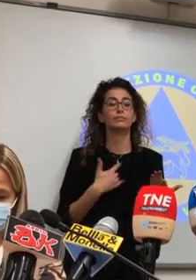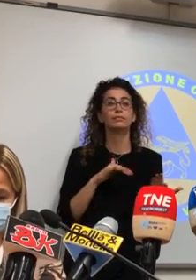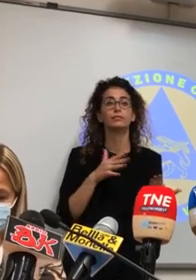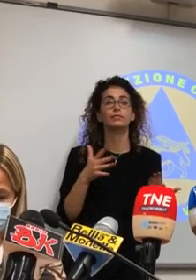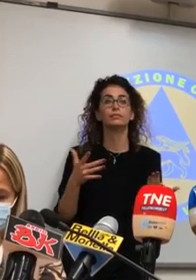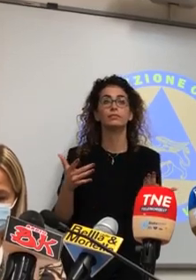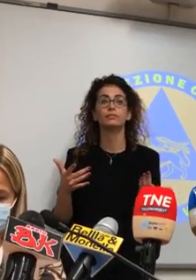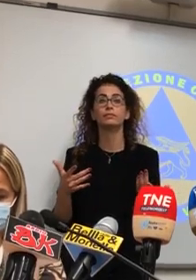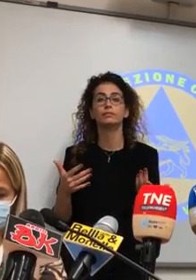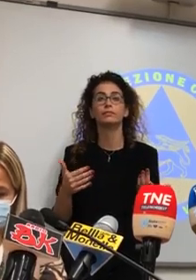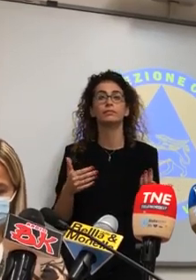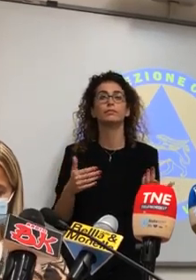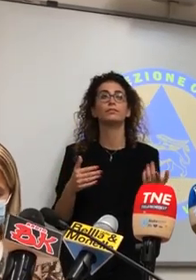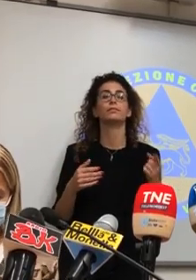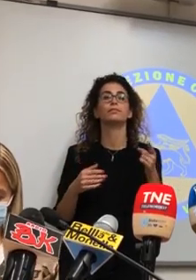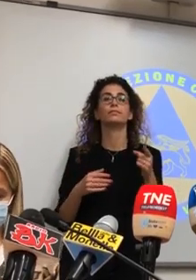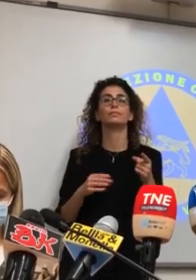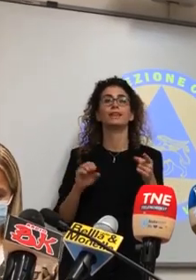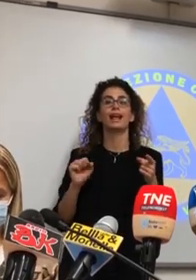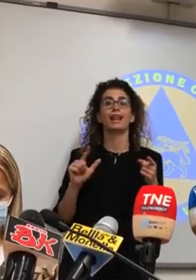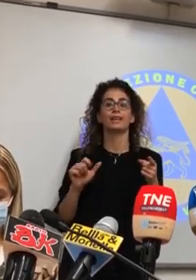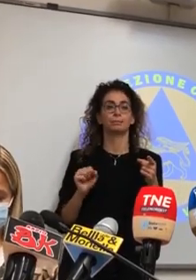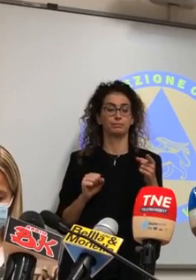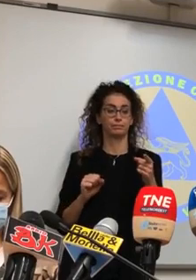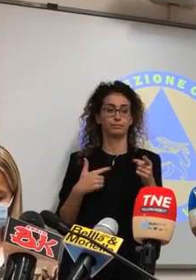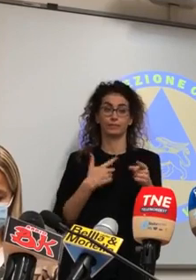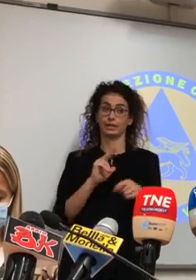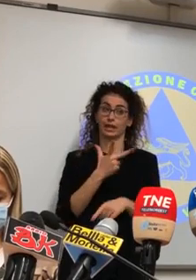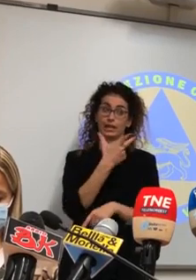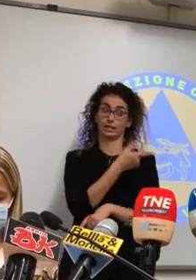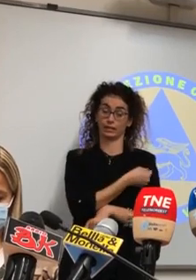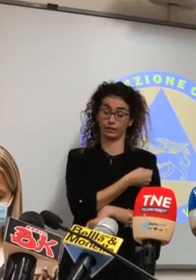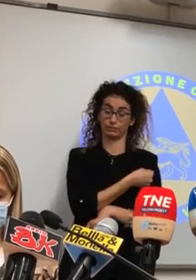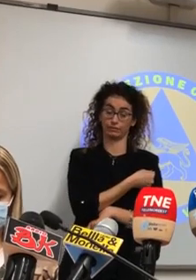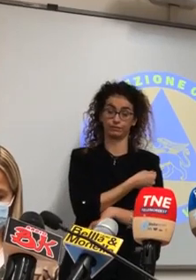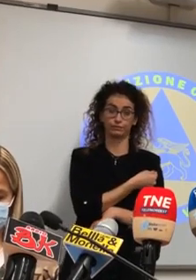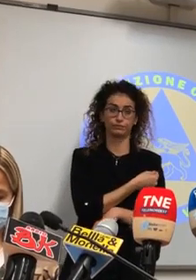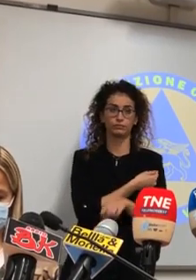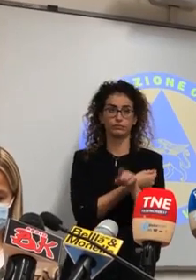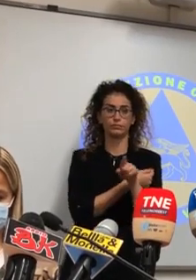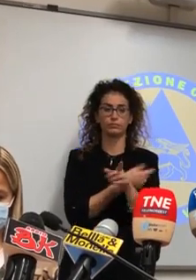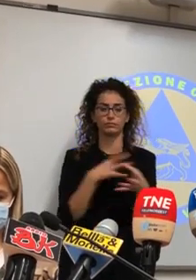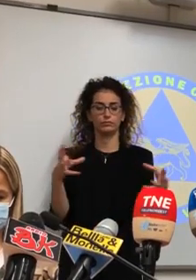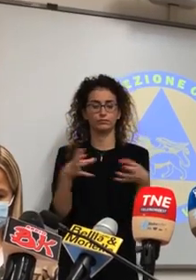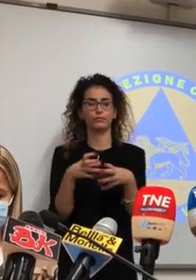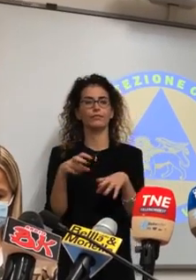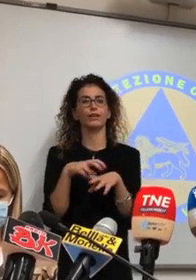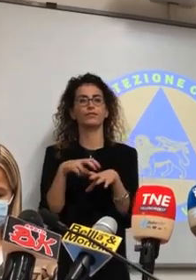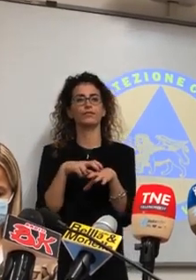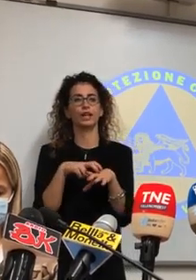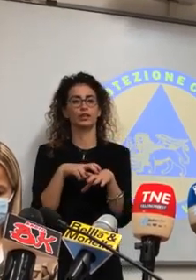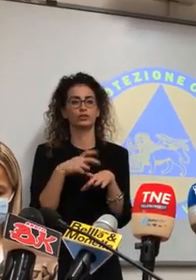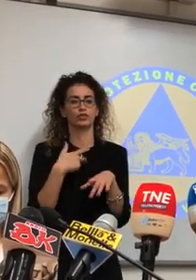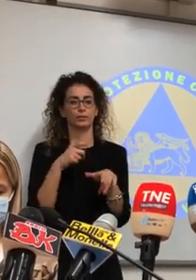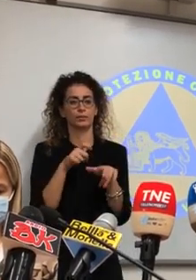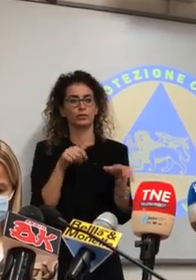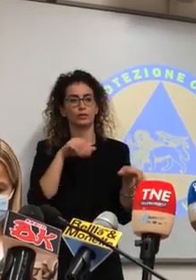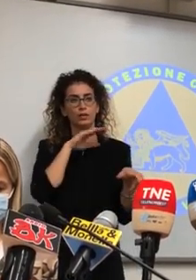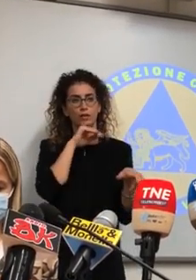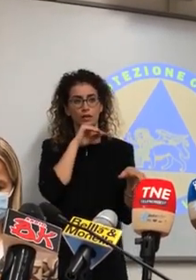c'era. Alessia Piovesa. Terza dose, sempre. Nella categoria fragili ci sono